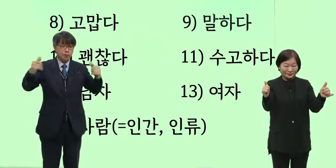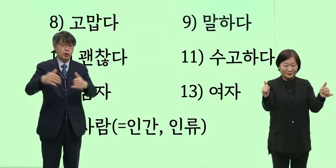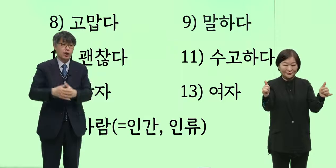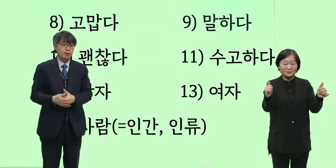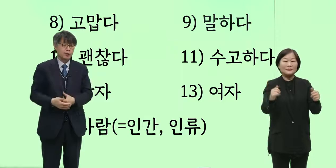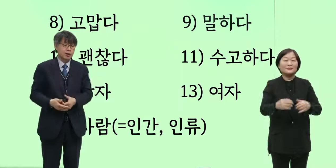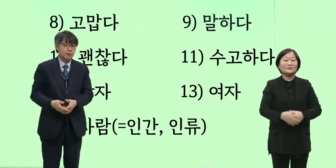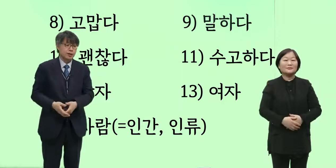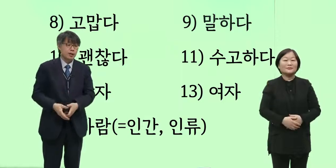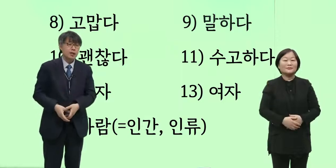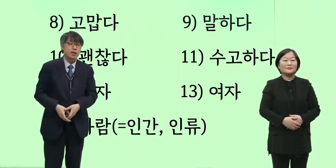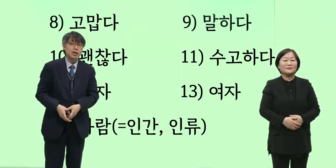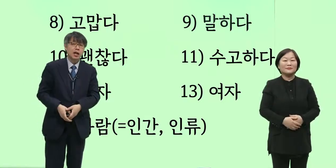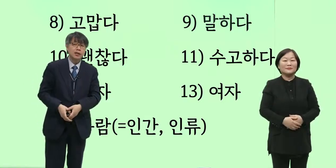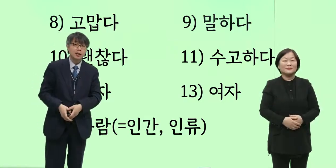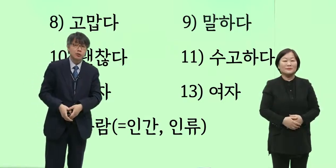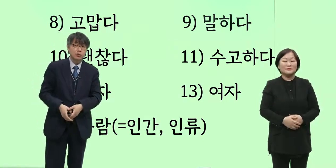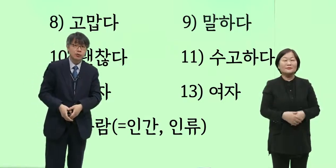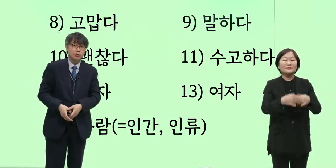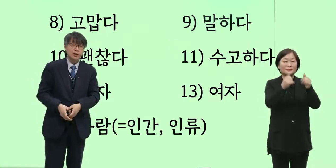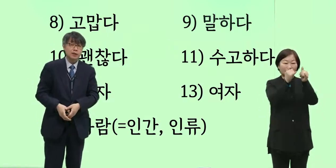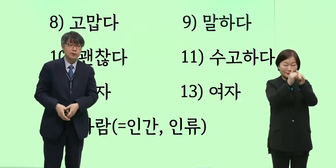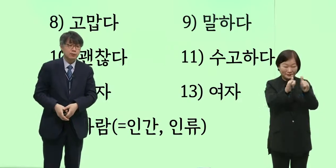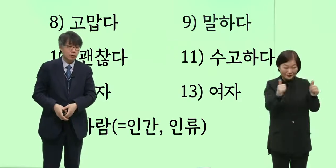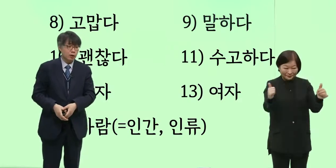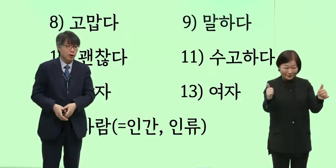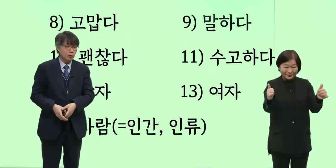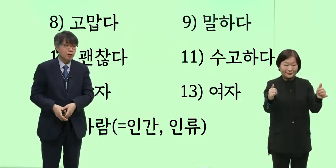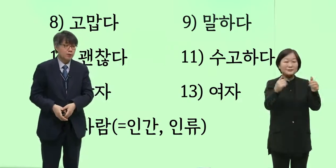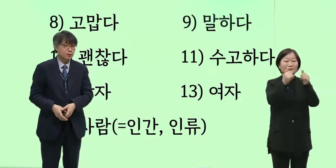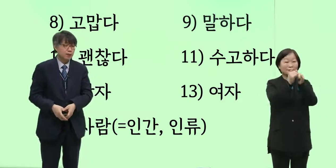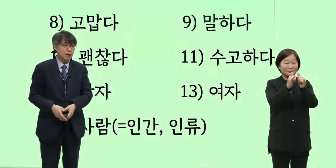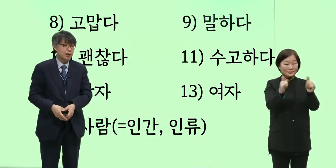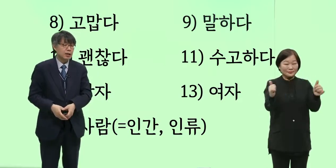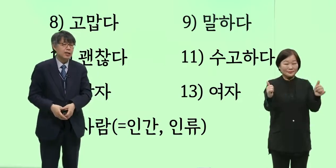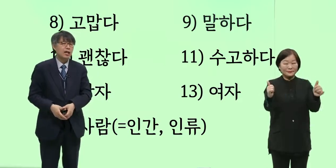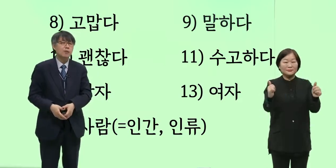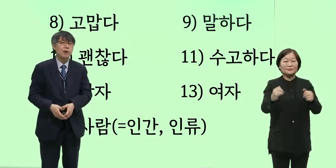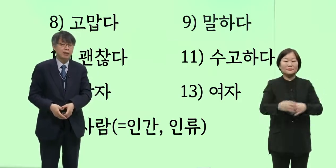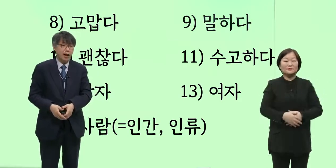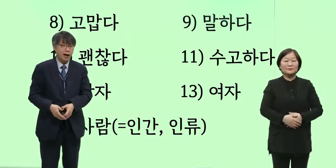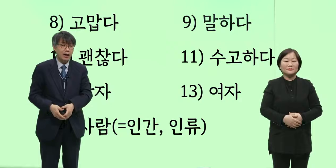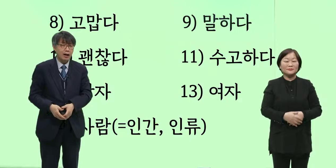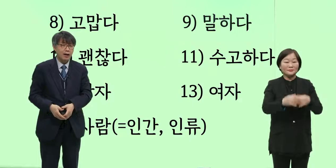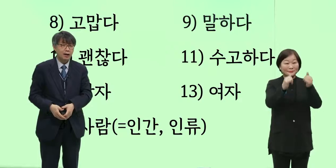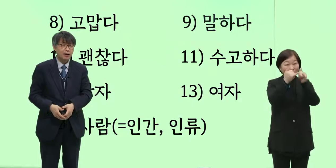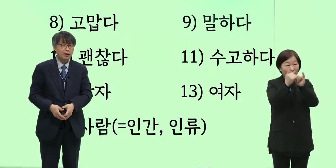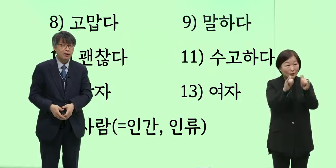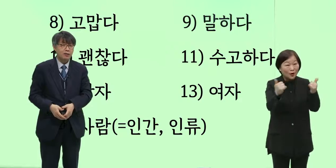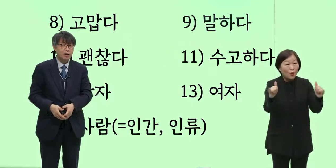이렇게 하시면 되겠습니다. 인간, 인류 뭐 이렇게 똑같이 씁니다. 사람이 많다.